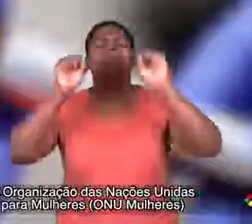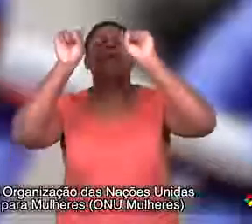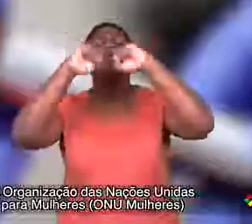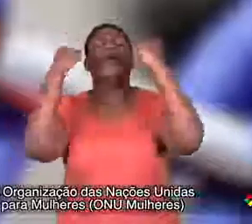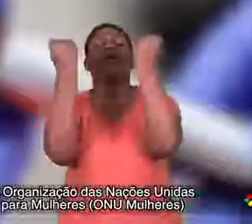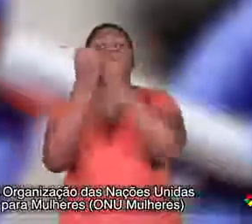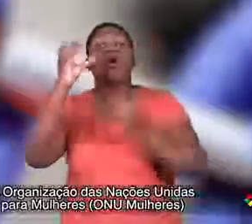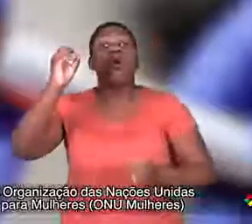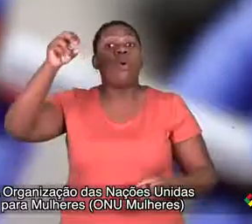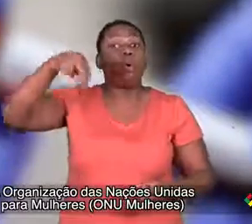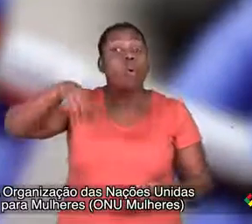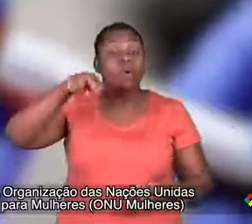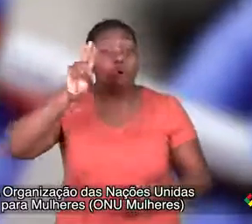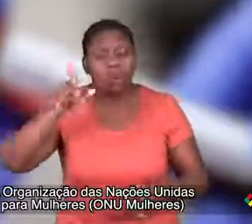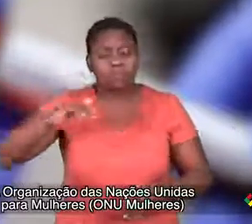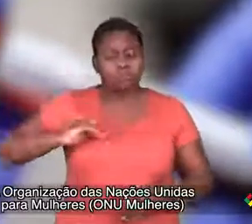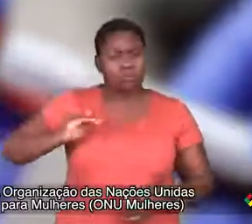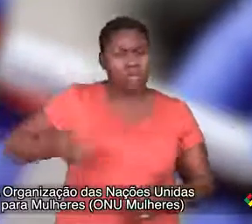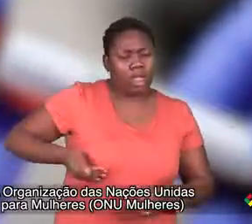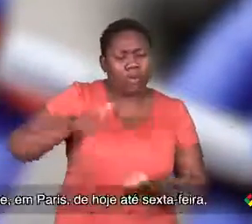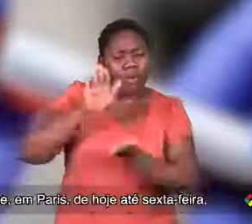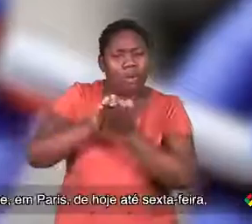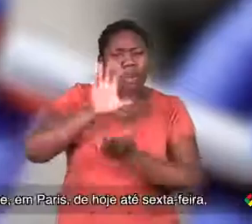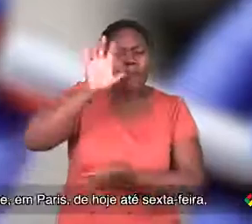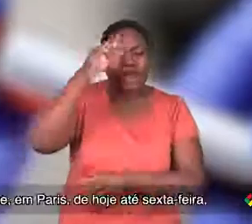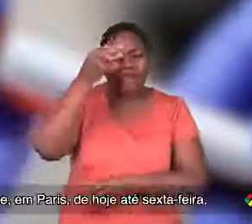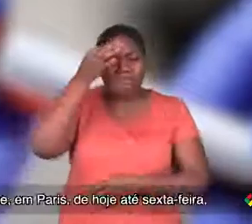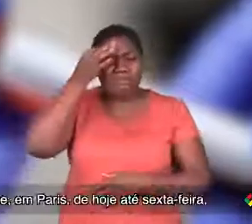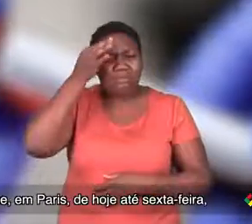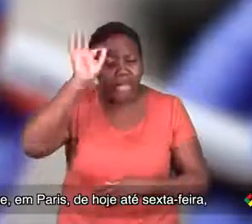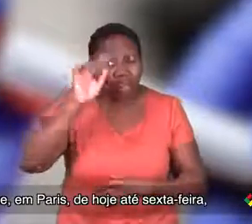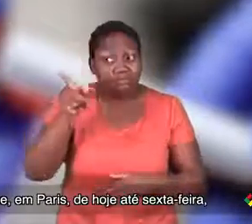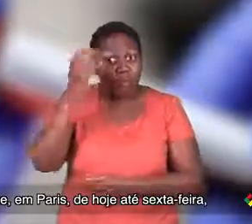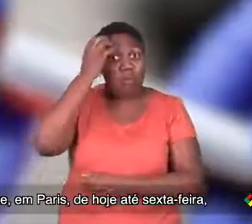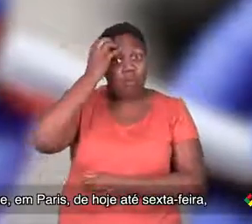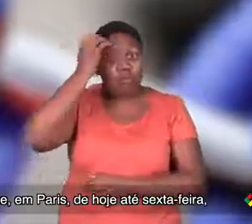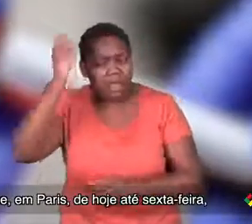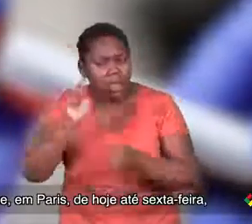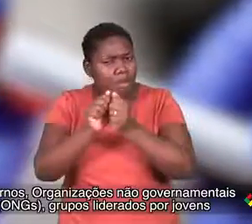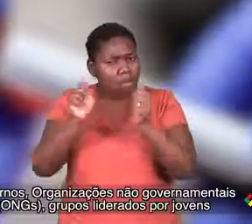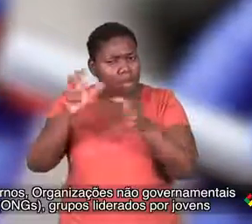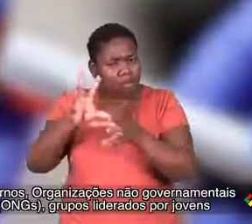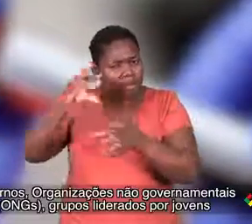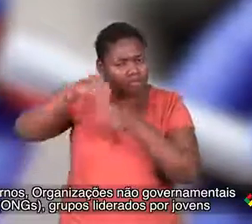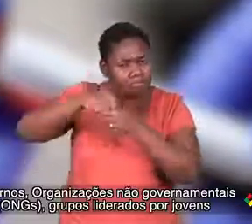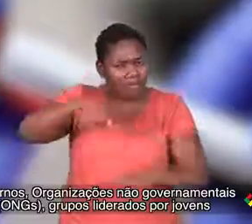A Organização das Nações Unidas para Mulheres reúne em Paris, de hoje até sexta-feira, governos,